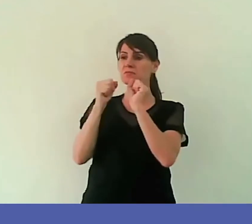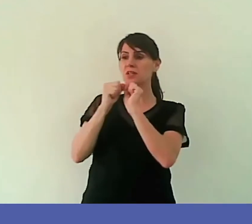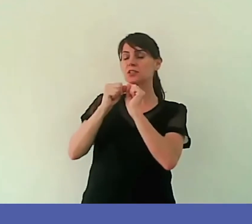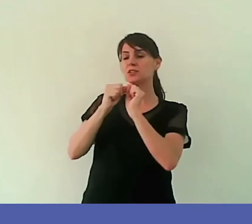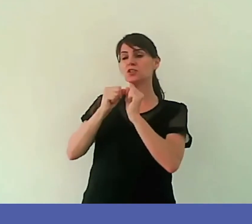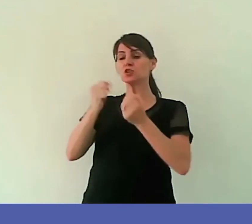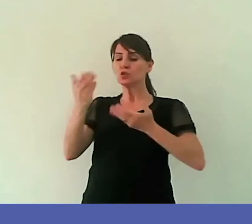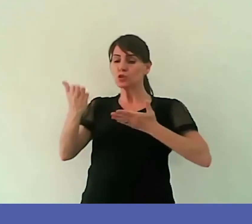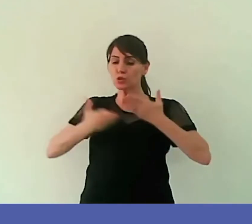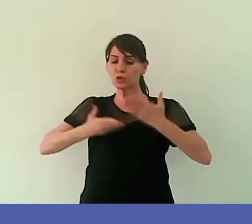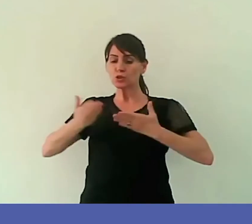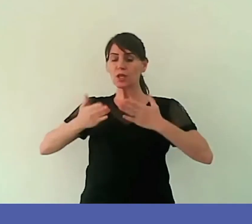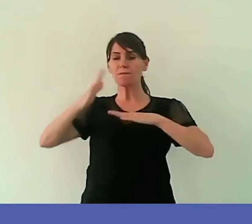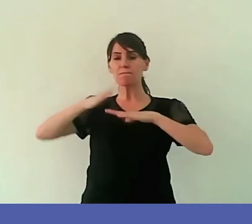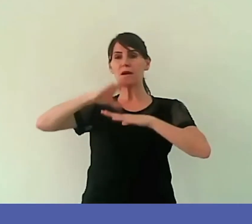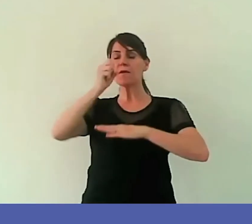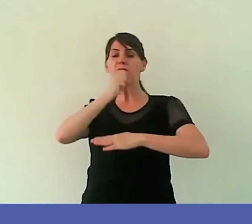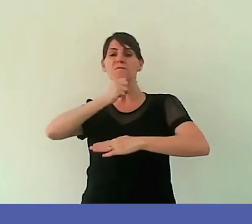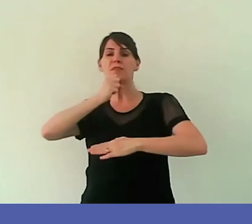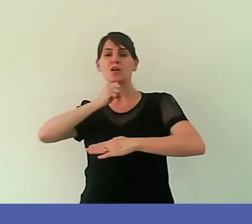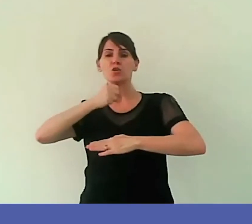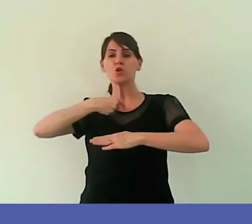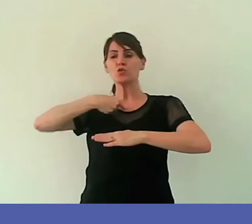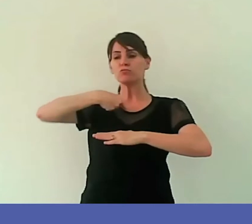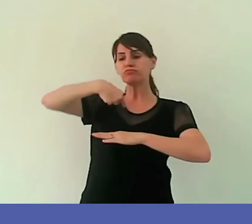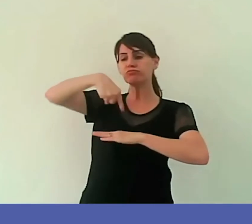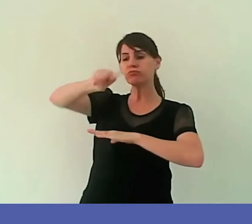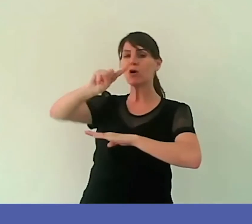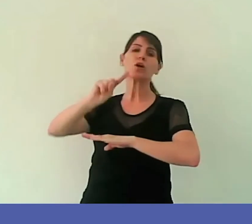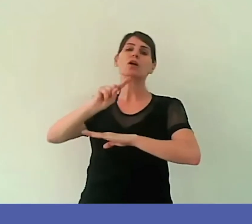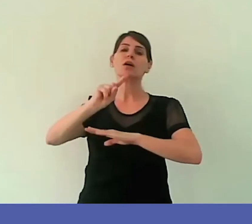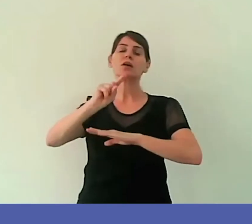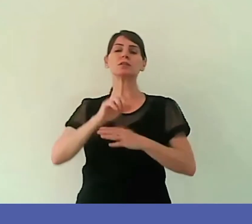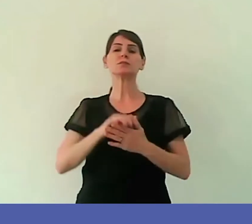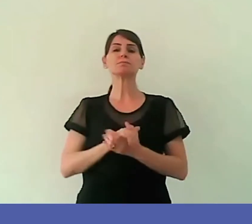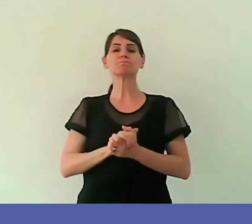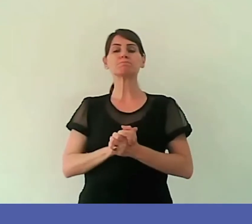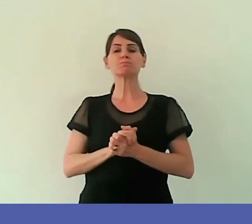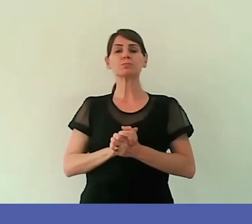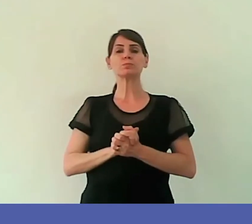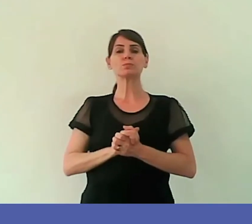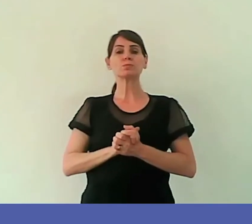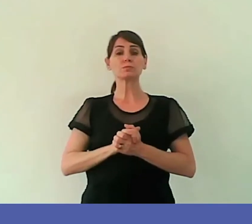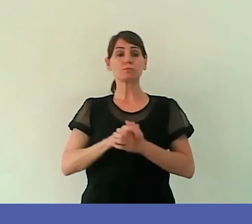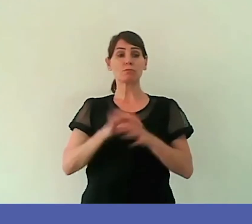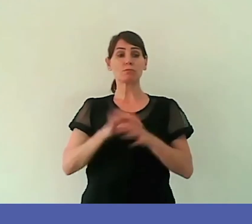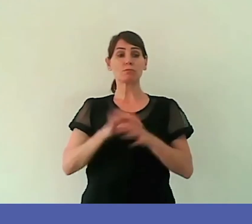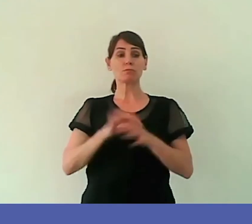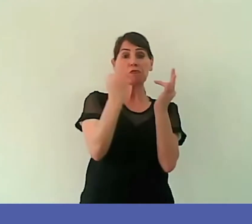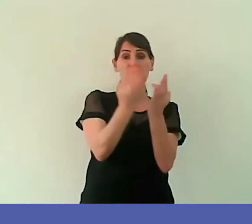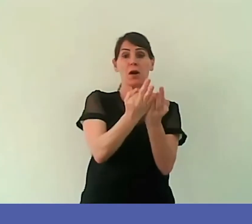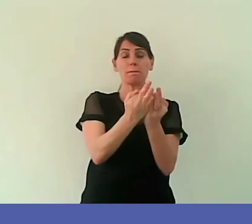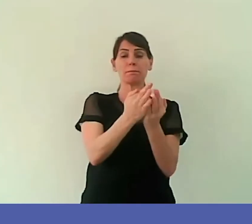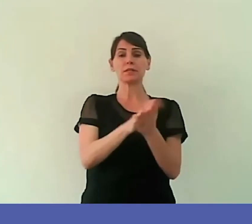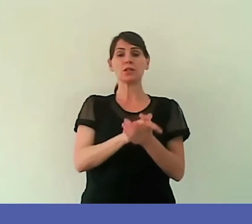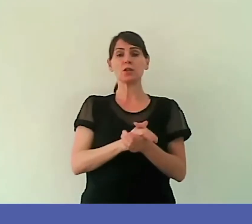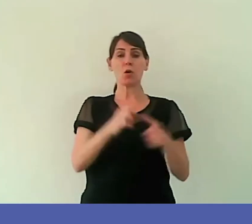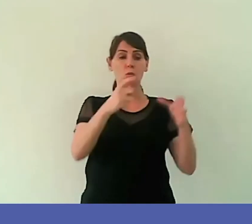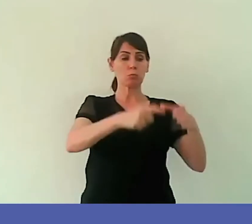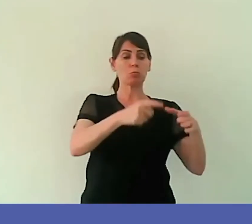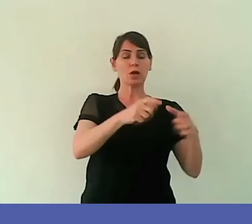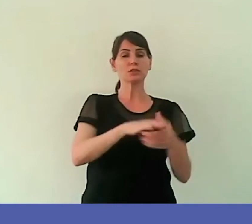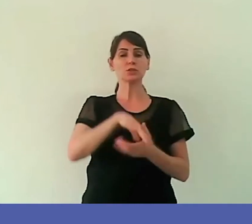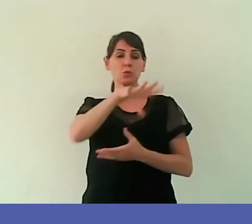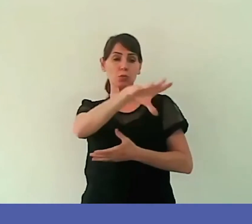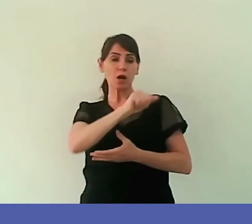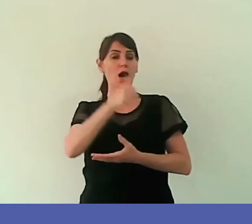da casa sair ali onde Abraão estava, ir até a sua terra natal, para buscar uma esposa, que é